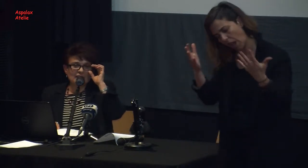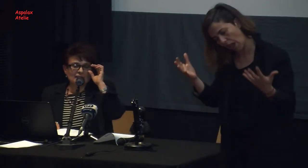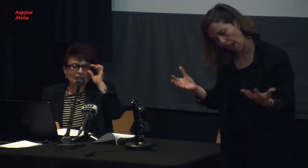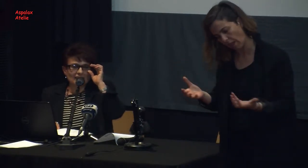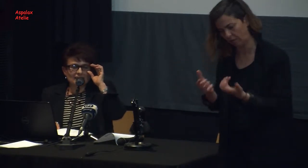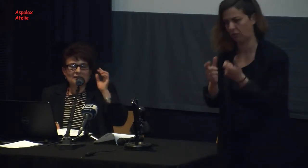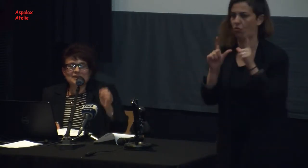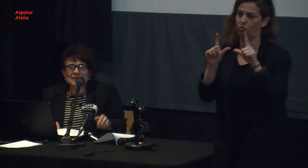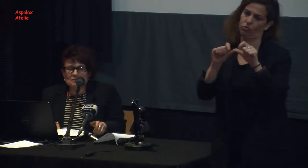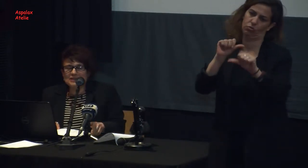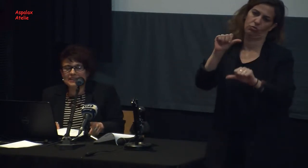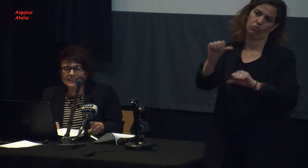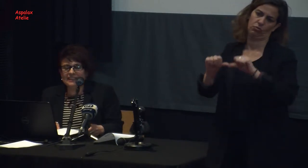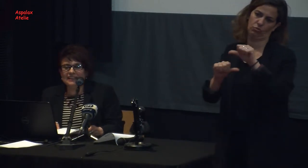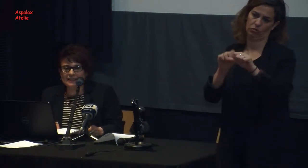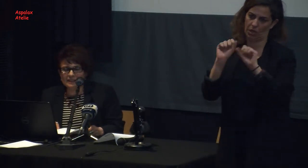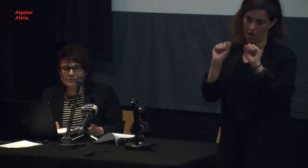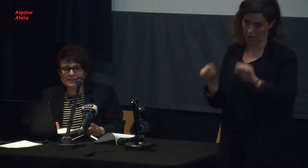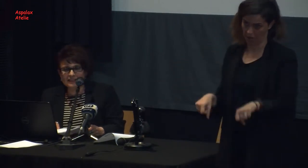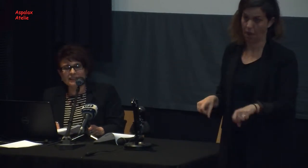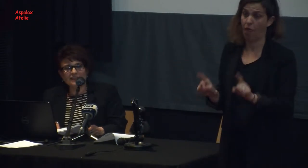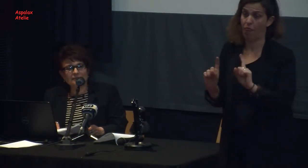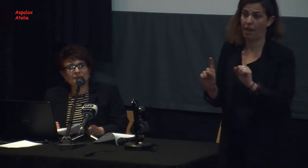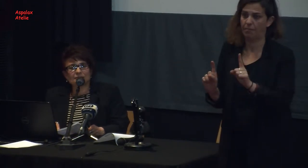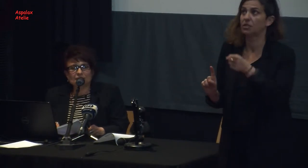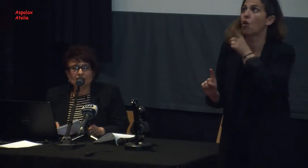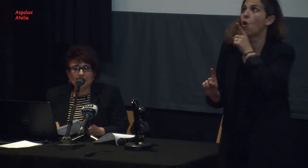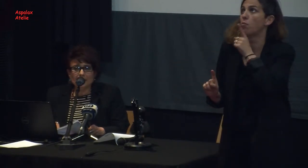Σίγουρα δεν είμαστε εκεί.